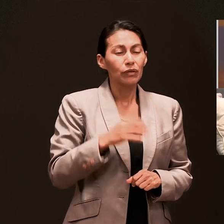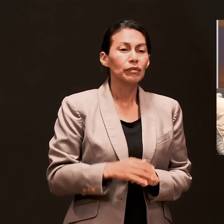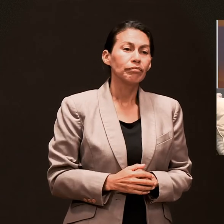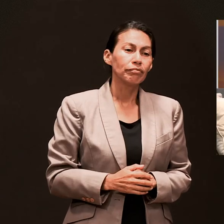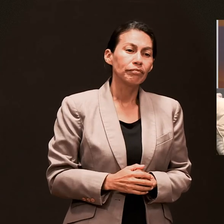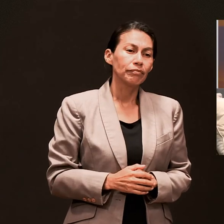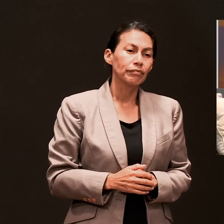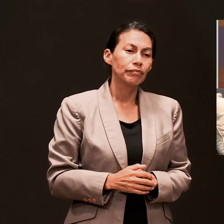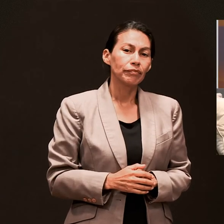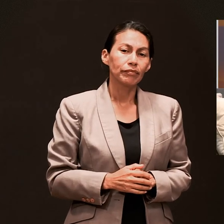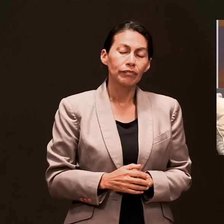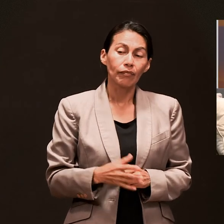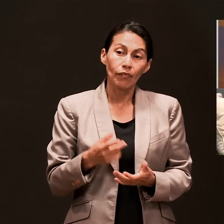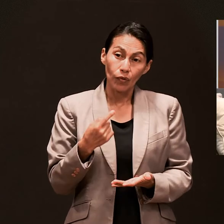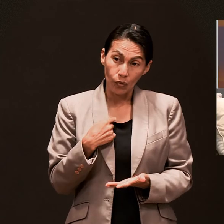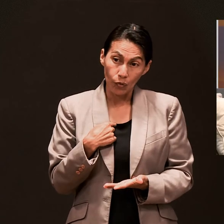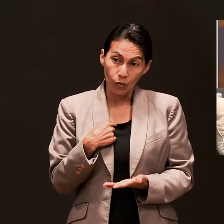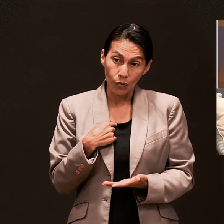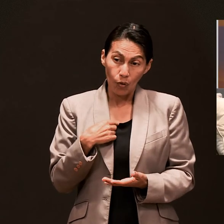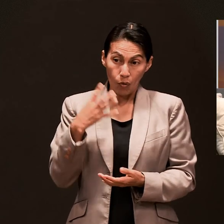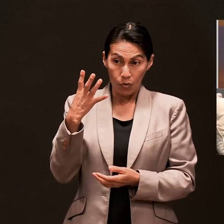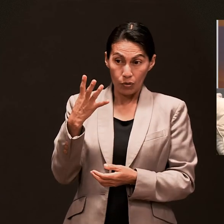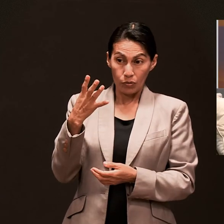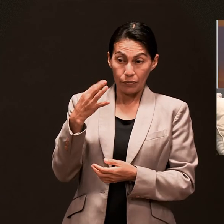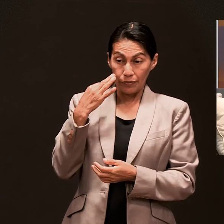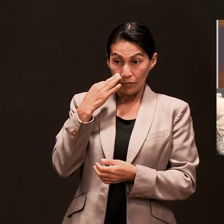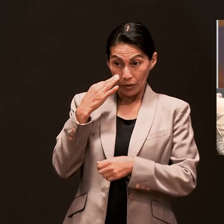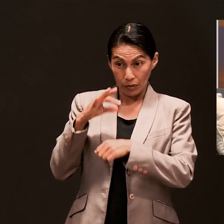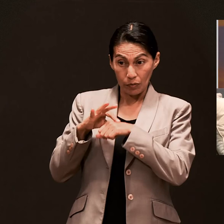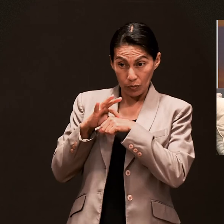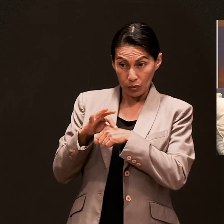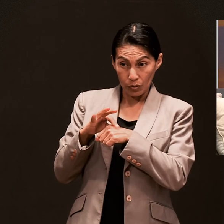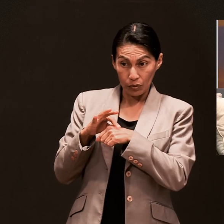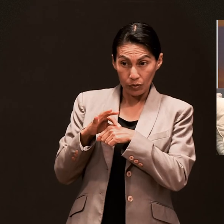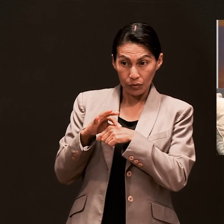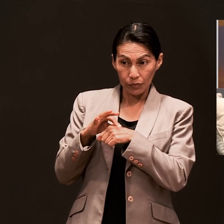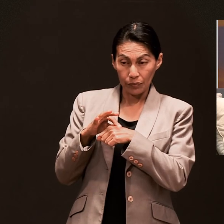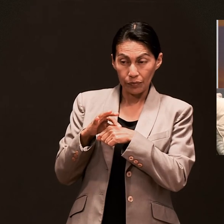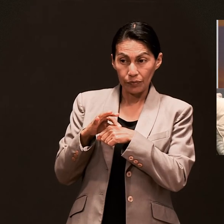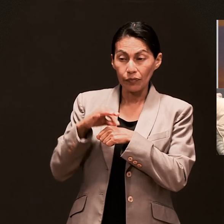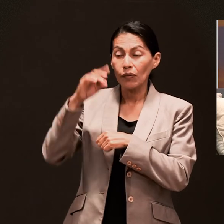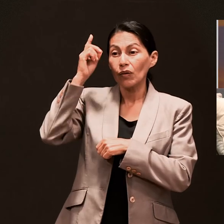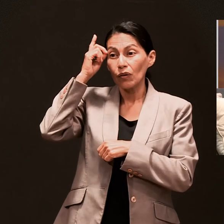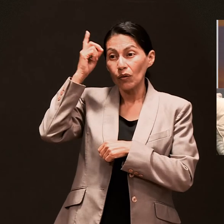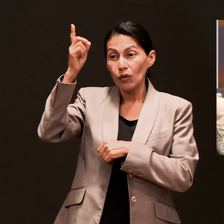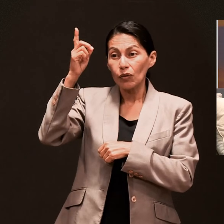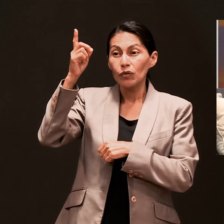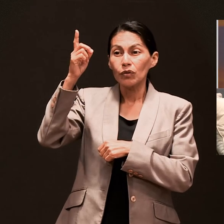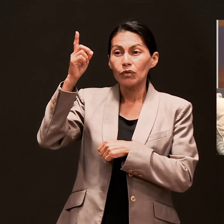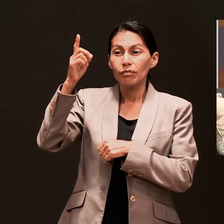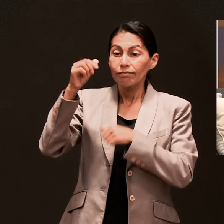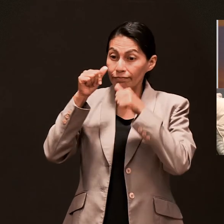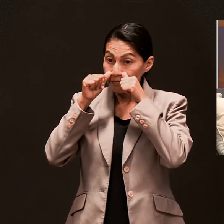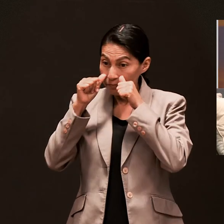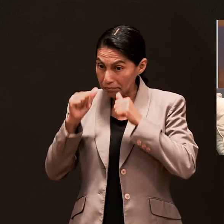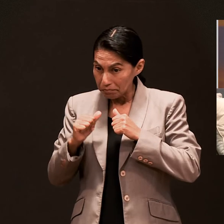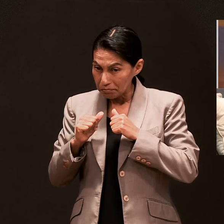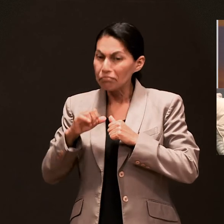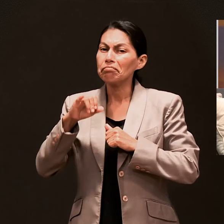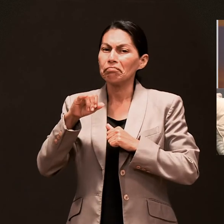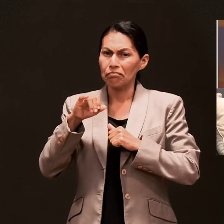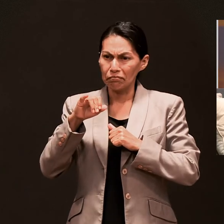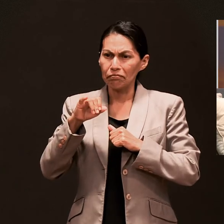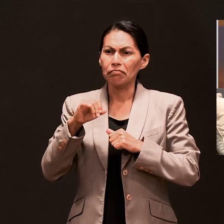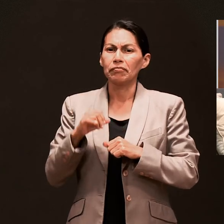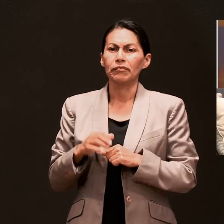realmente tengo hoy en cuatro testimonios quedarnos de que